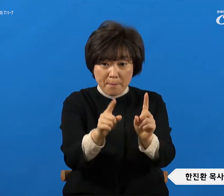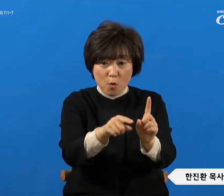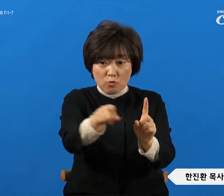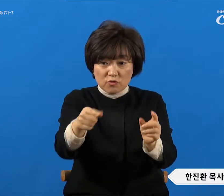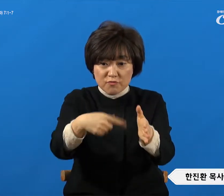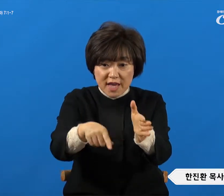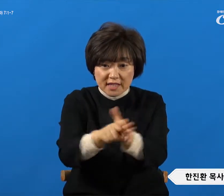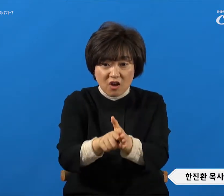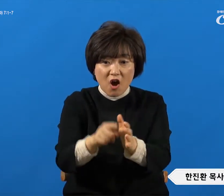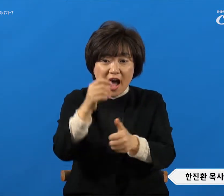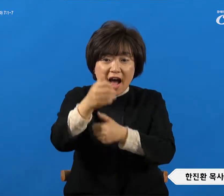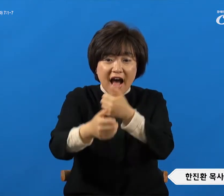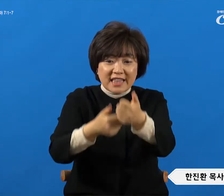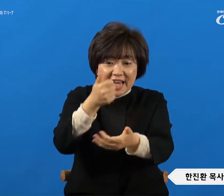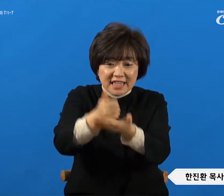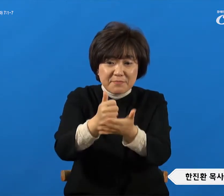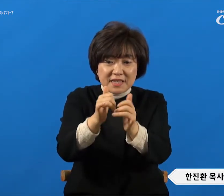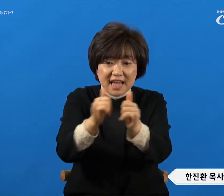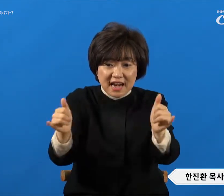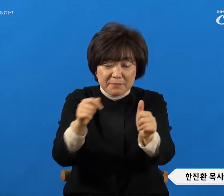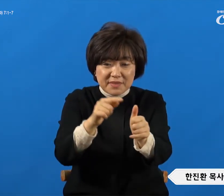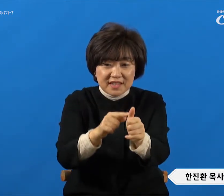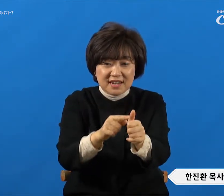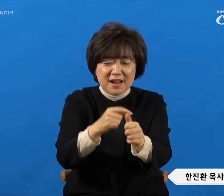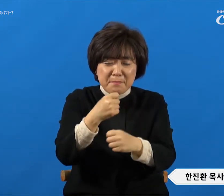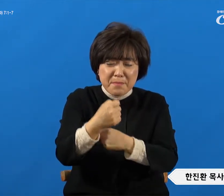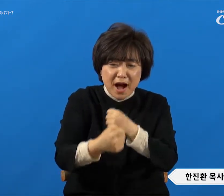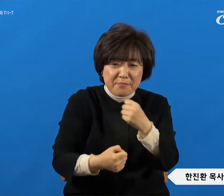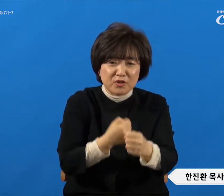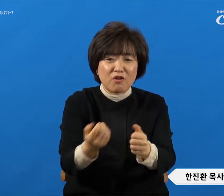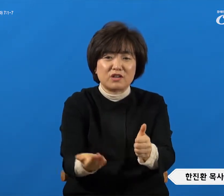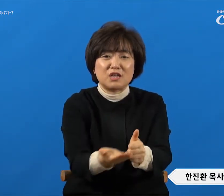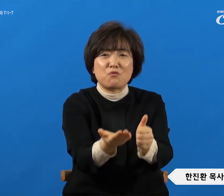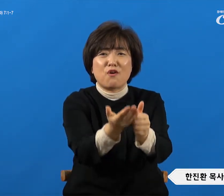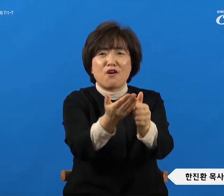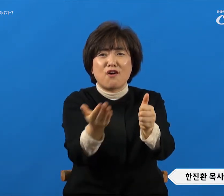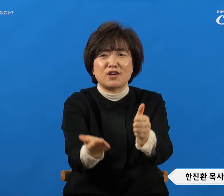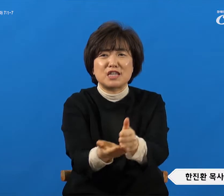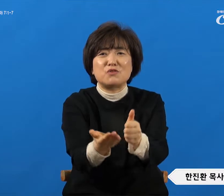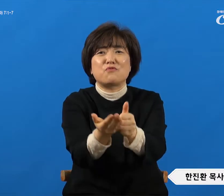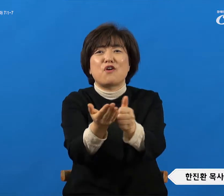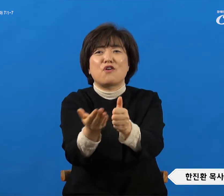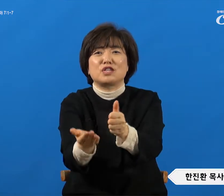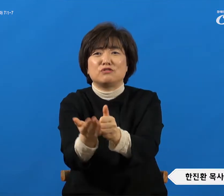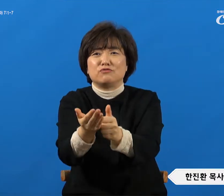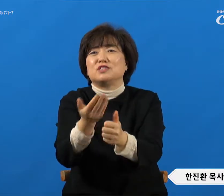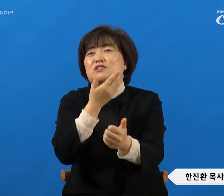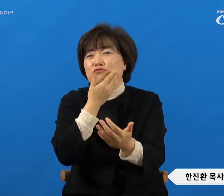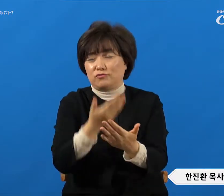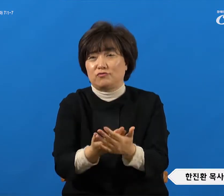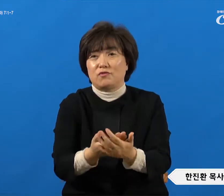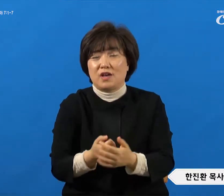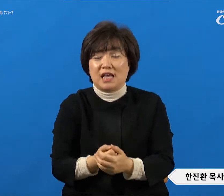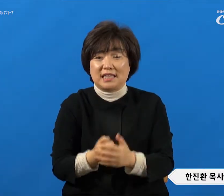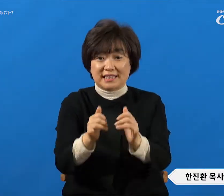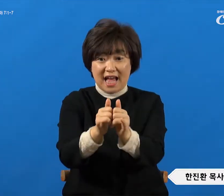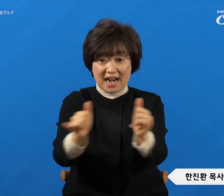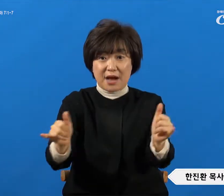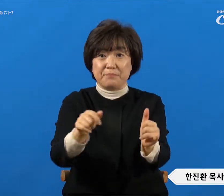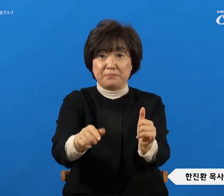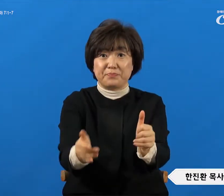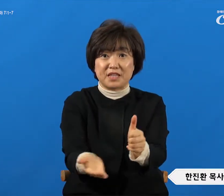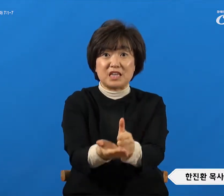일꾼들을 마음껏 키워내는 것이죠. 사람을 키워내는 것입니다. 그 사람을 통해서